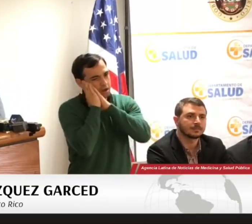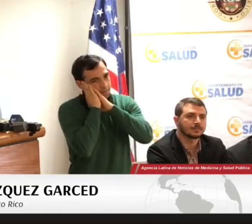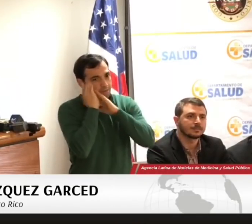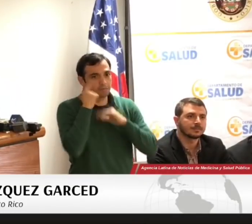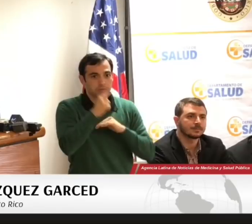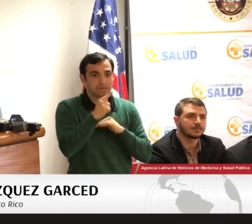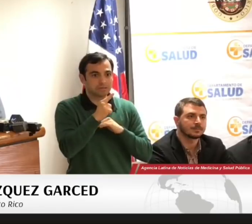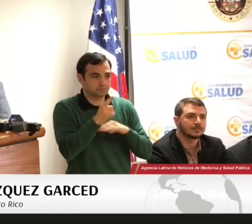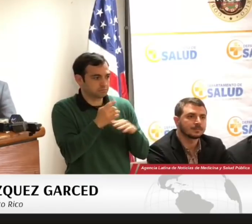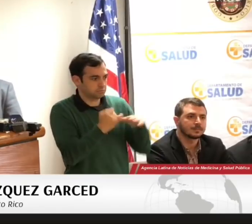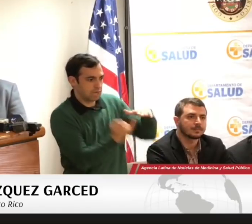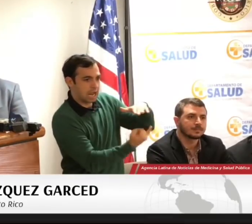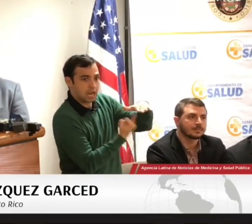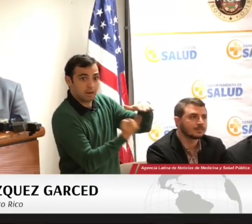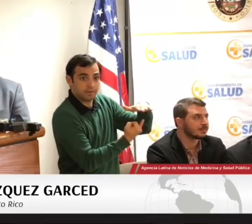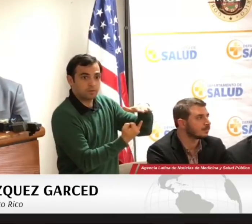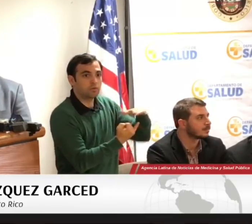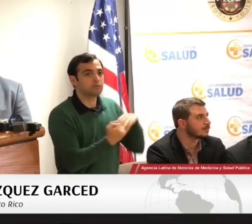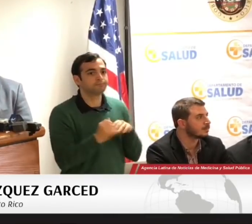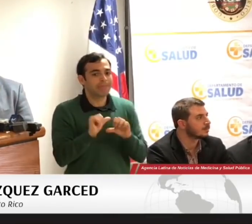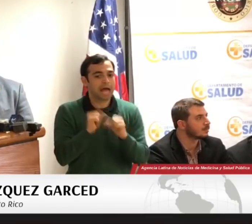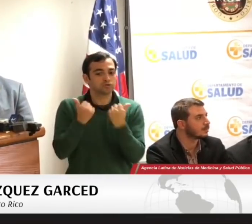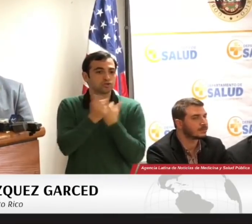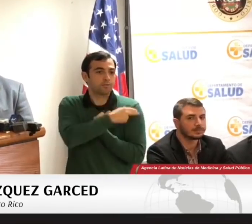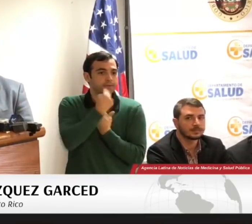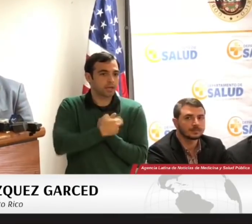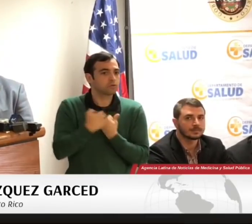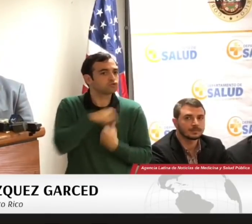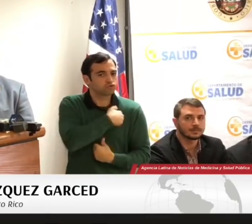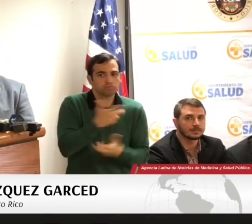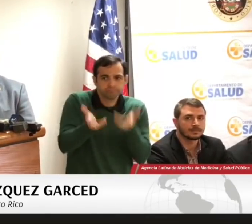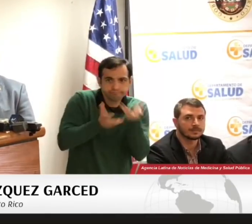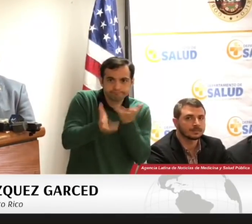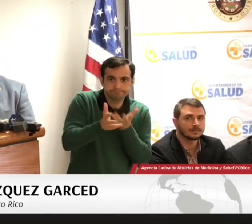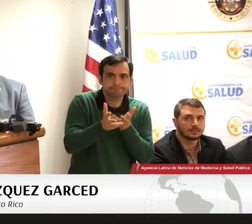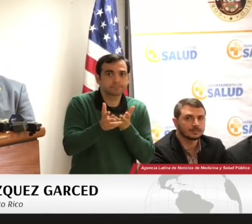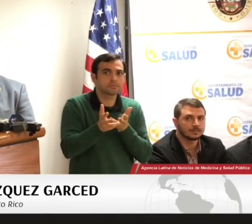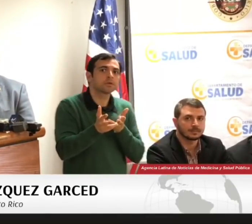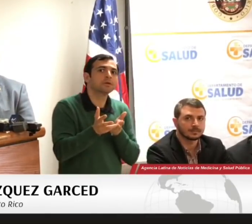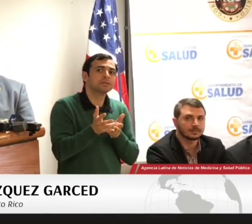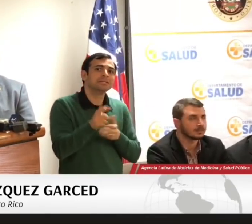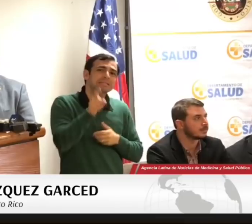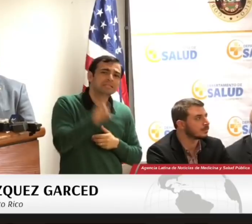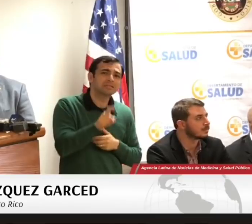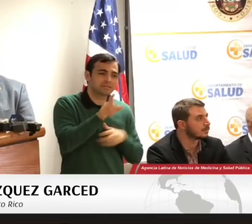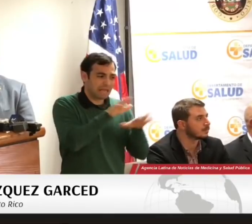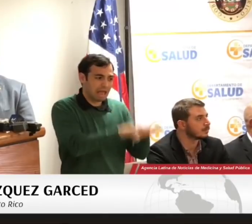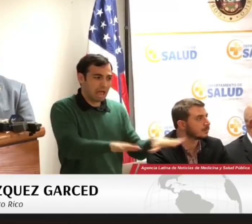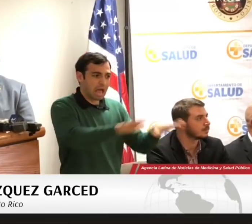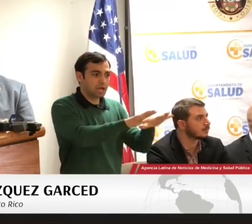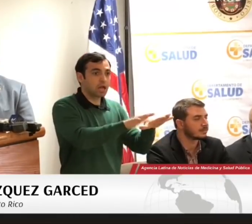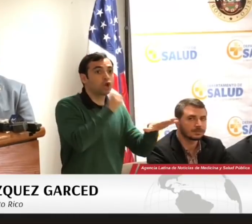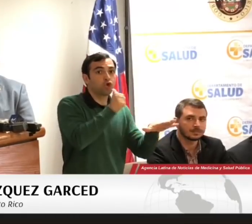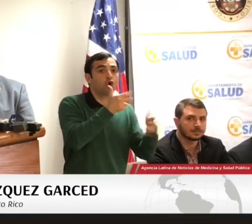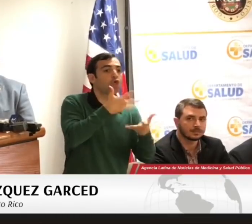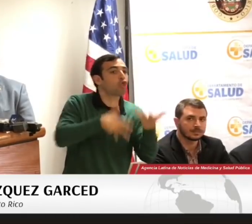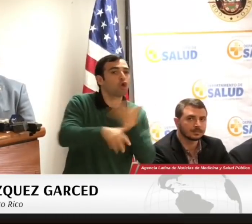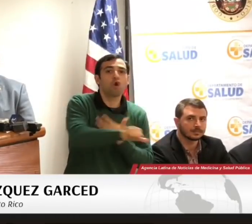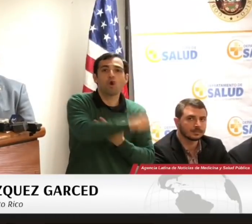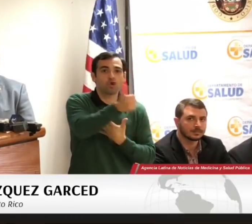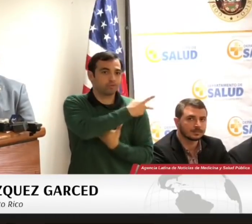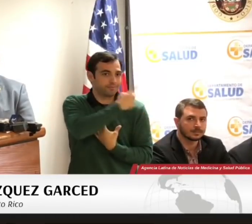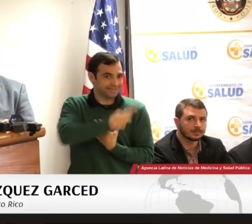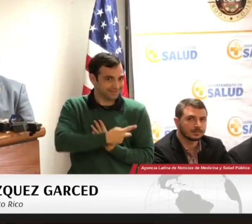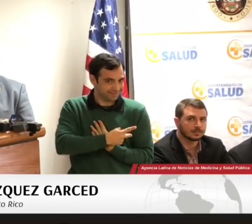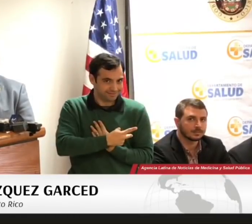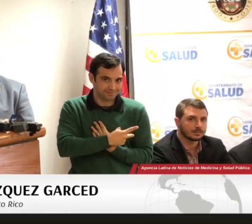Asociación de Hospitales para que ellos puedan proveer que haya ese espacio para que no pueda intervenir con los demás pacientes que están